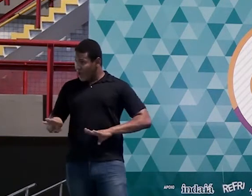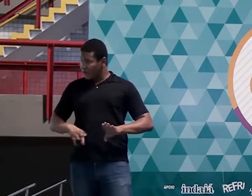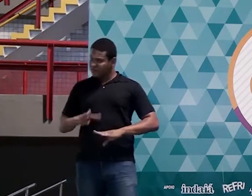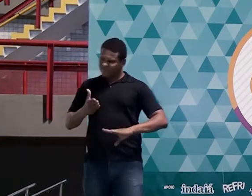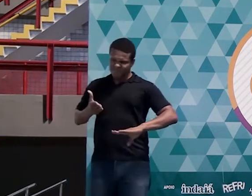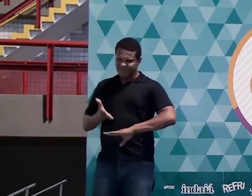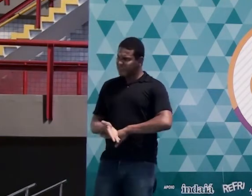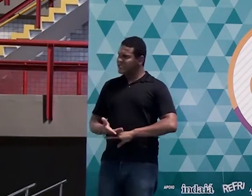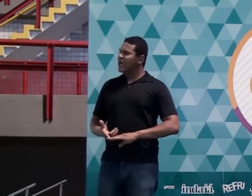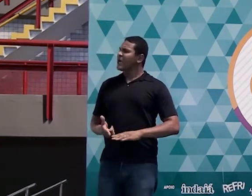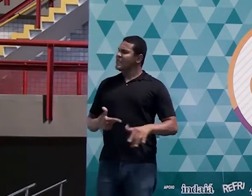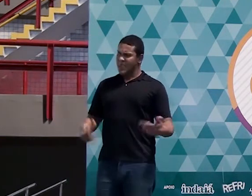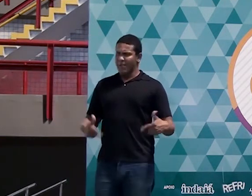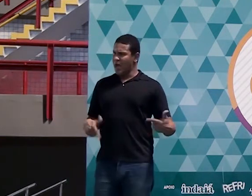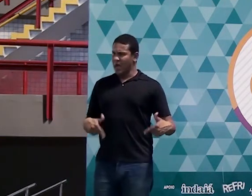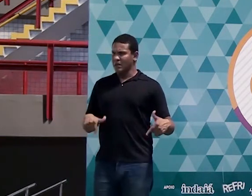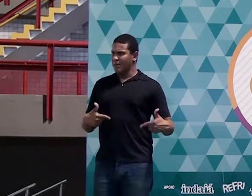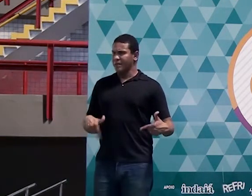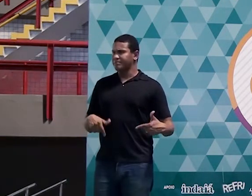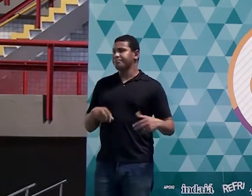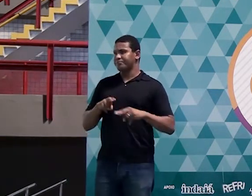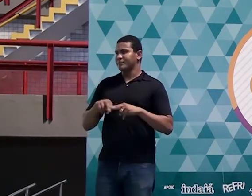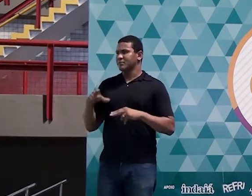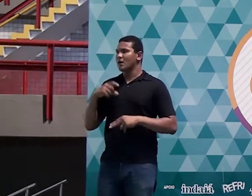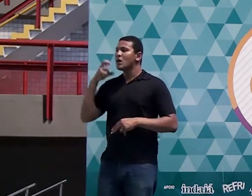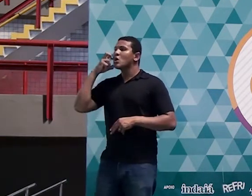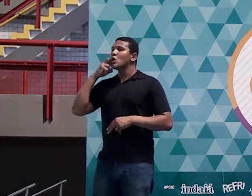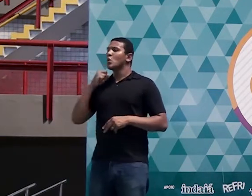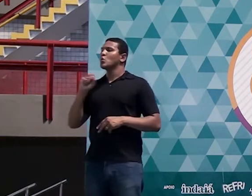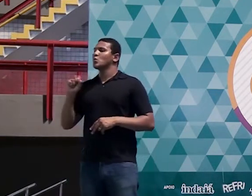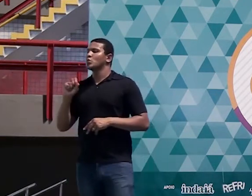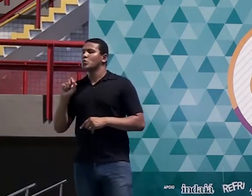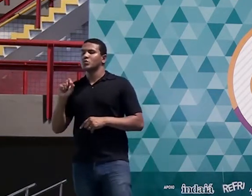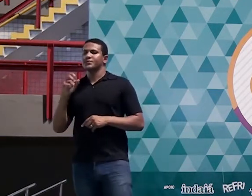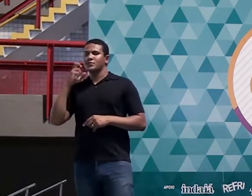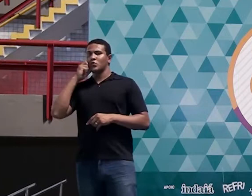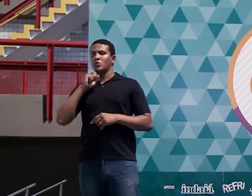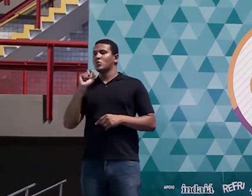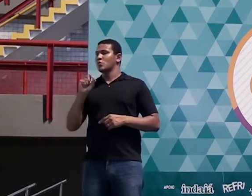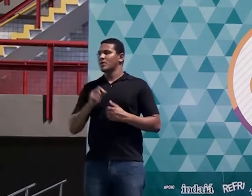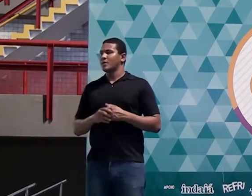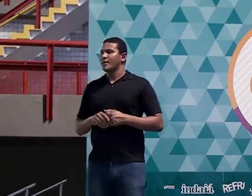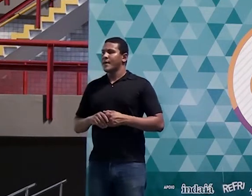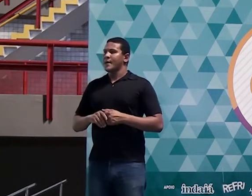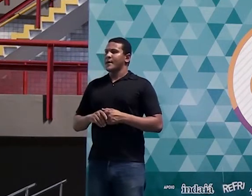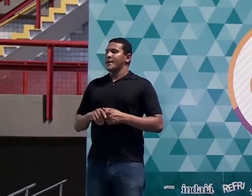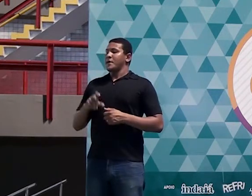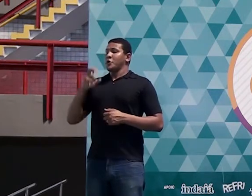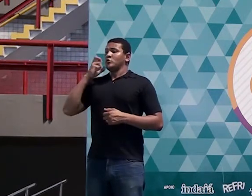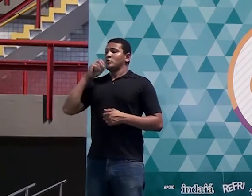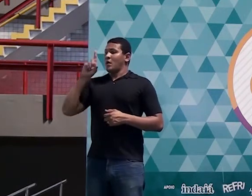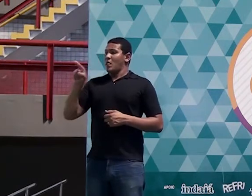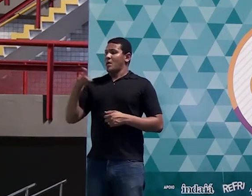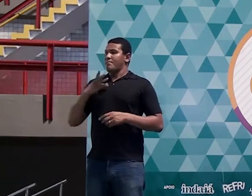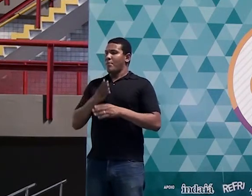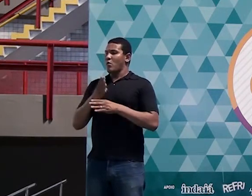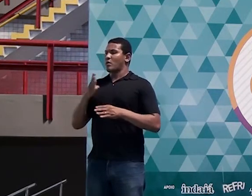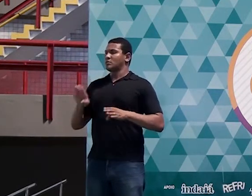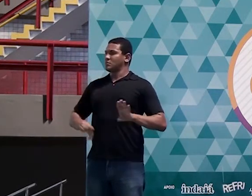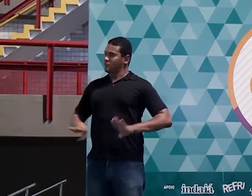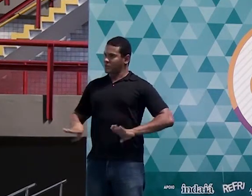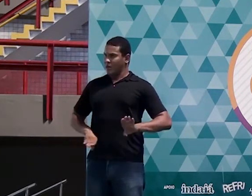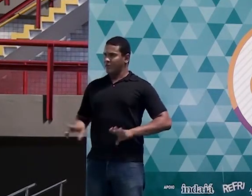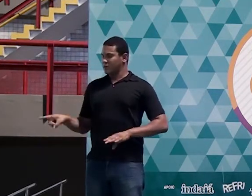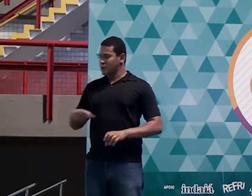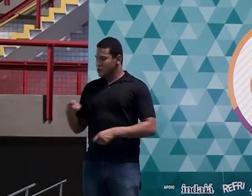de lucro era o excedente de produção, que vinha do trabalho do servo, livremente comercializado pelos senhores feudais e